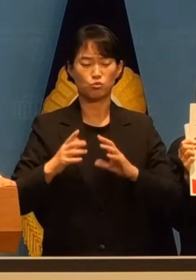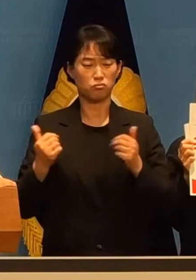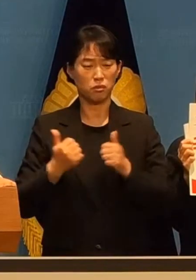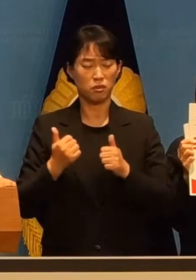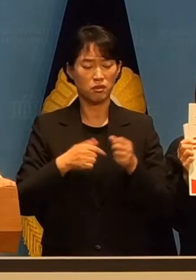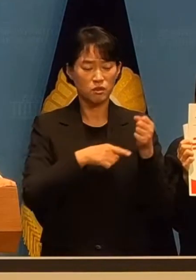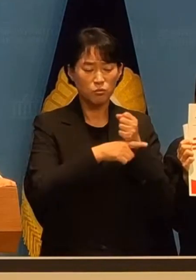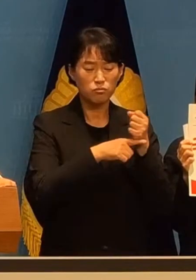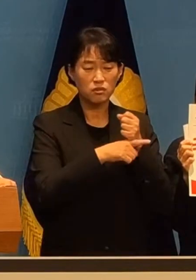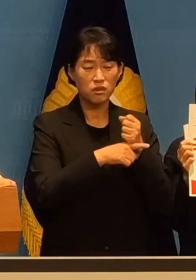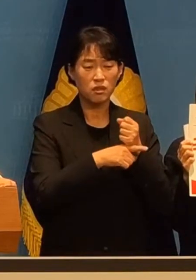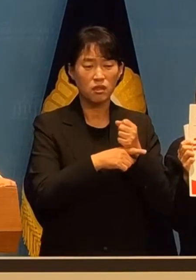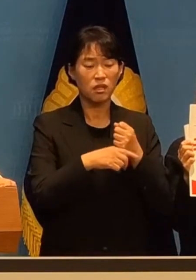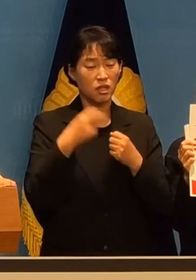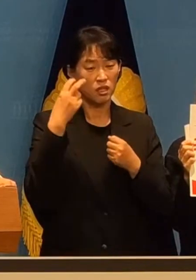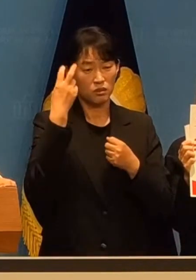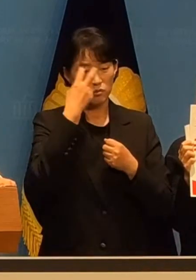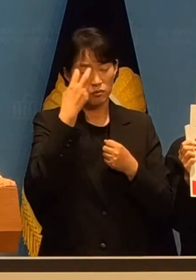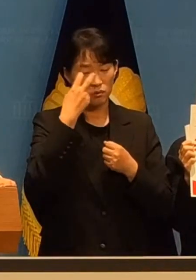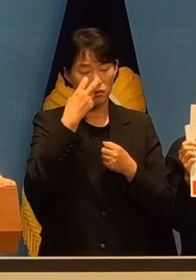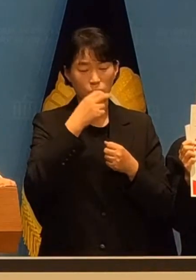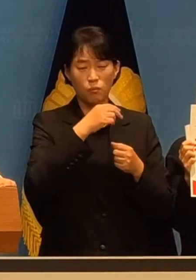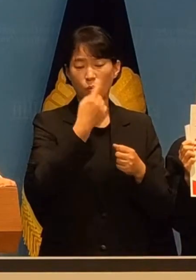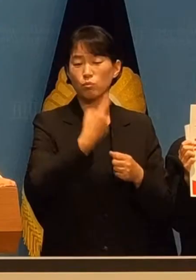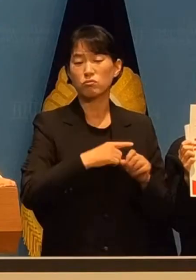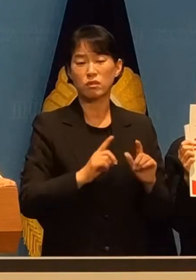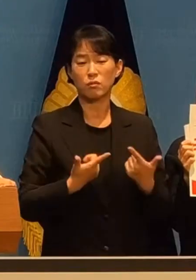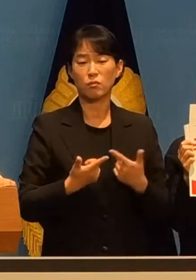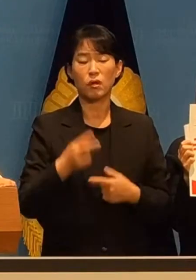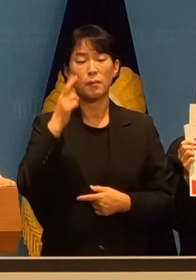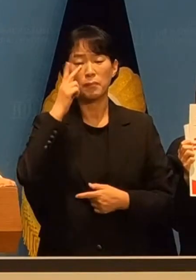청문회나 국감에 나오지도 않고 그리고 미국